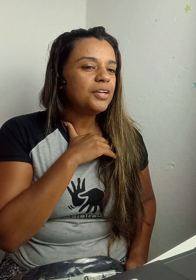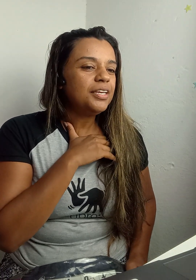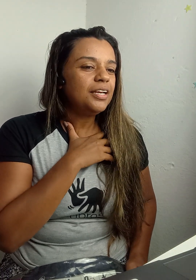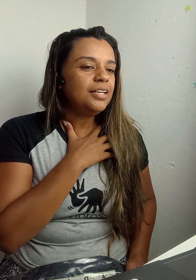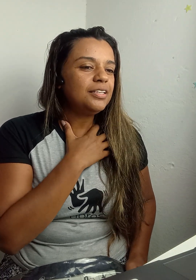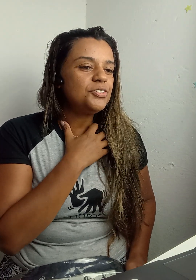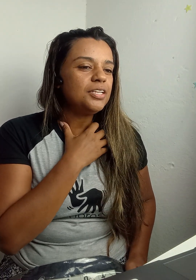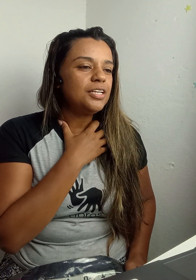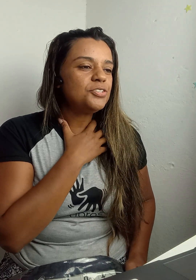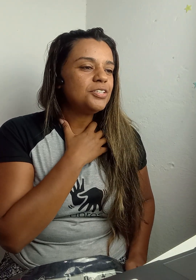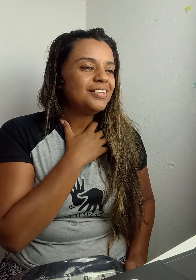aqui além da Edneide?